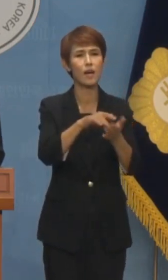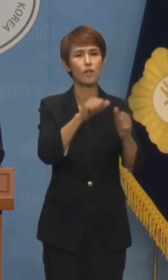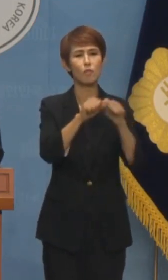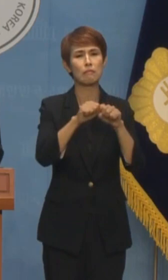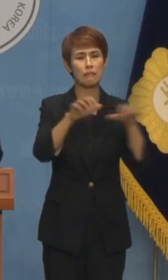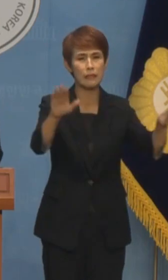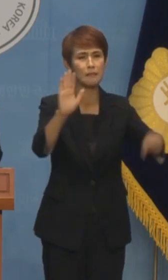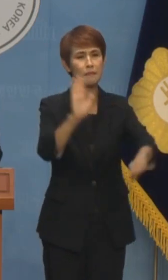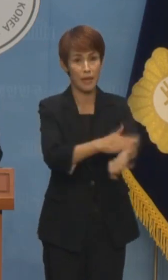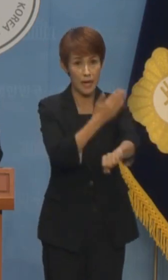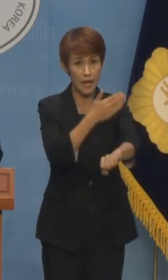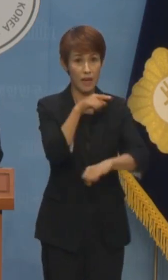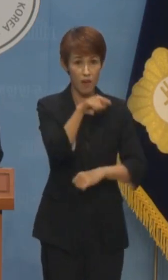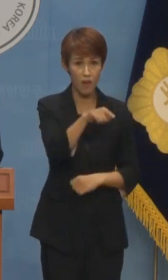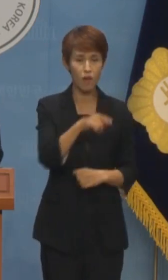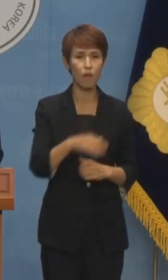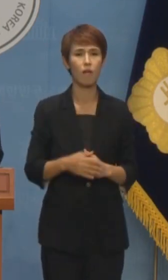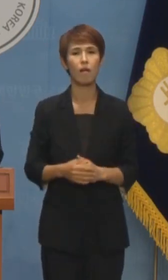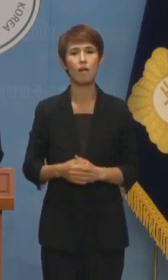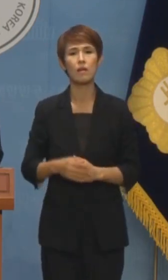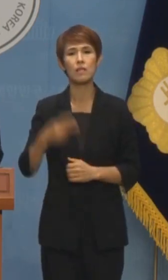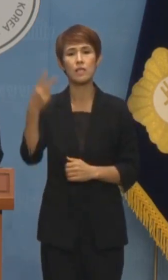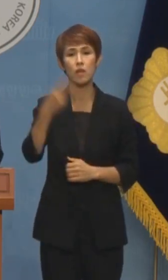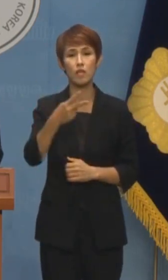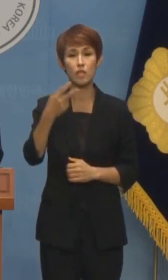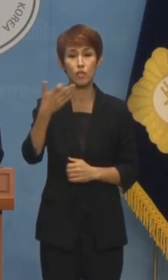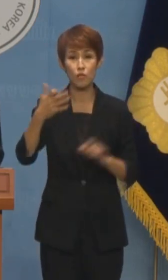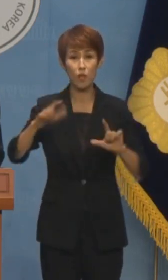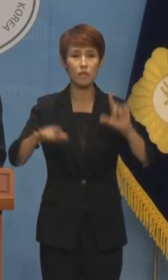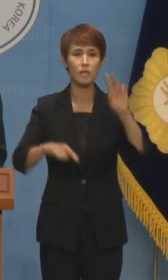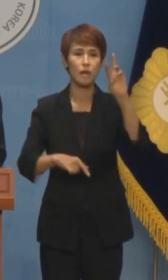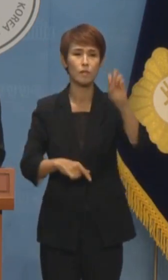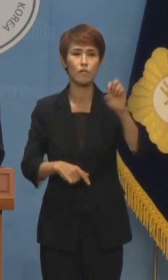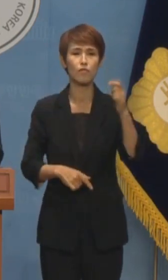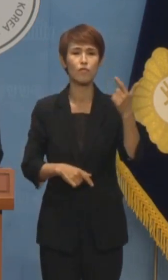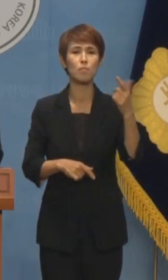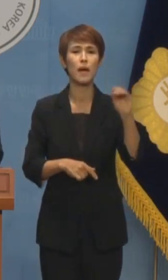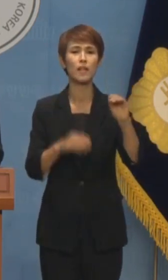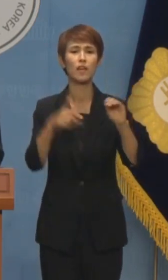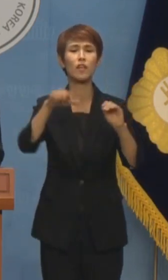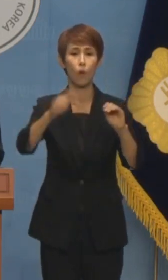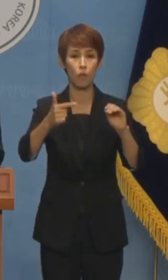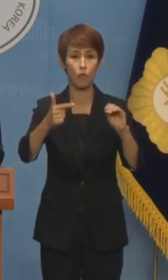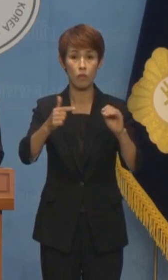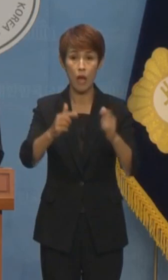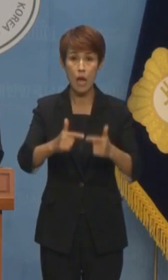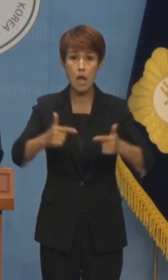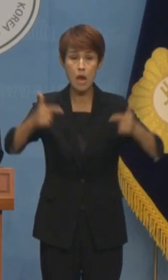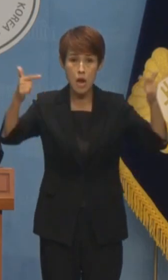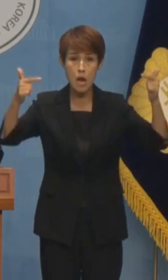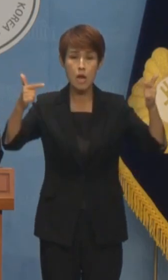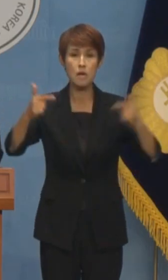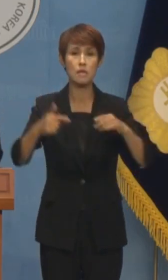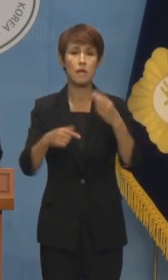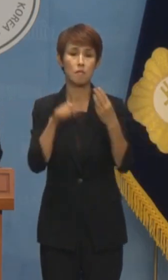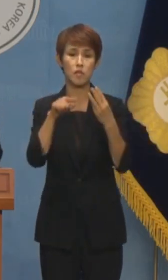건수가 2019년도 36만여 건에서 2023년 120만여 건으로 5년 만에